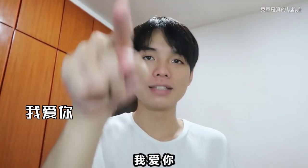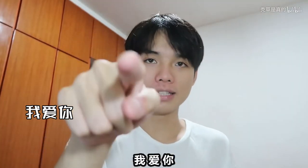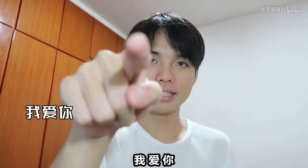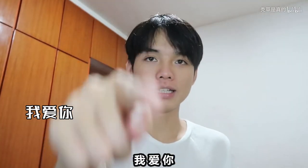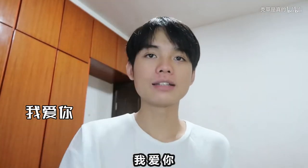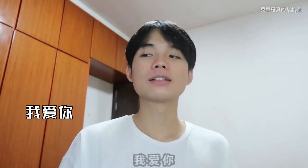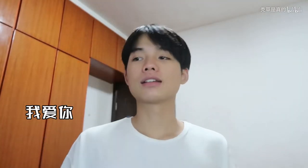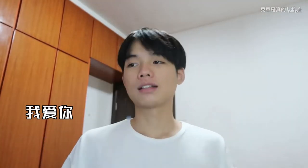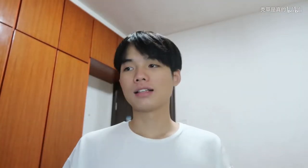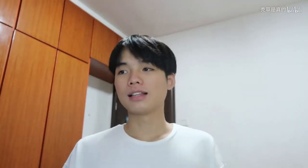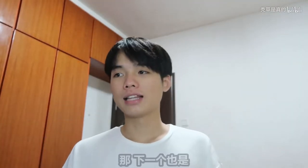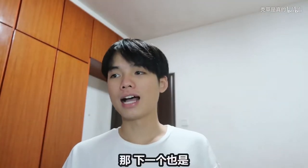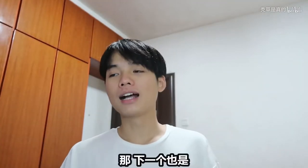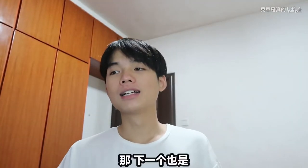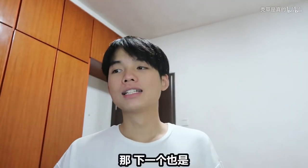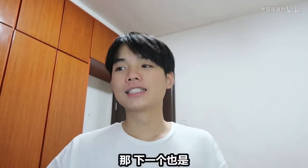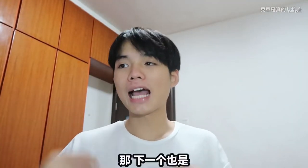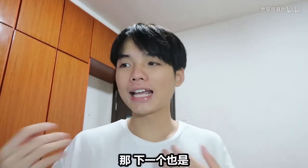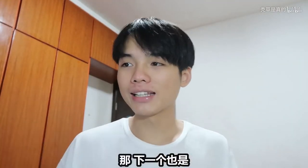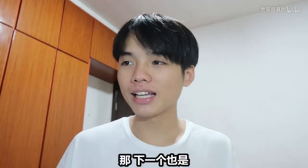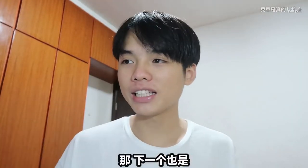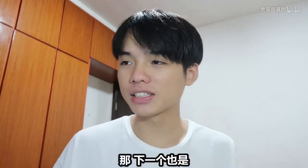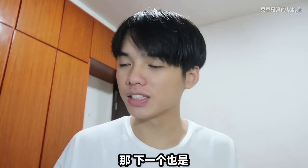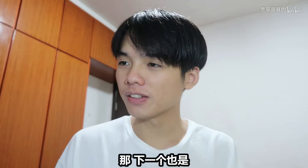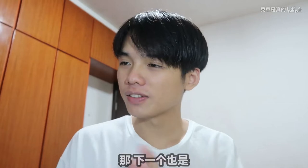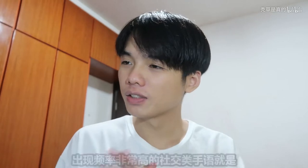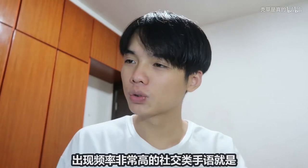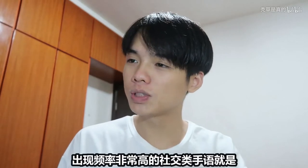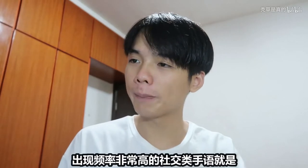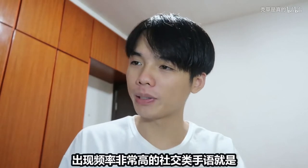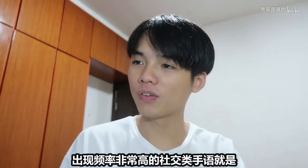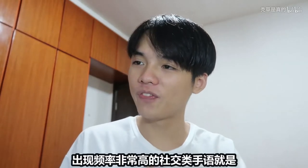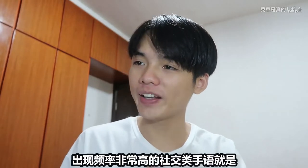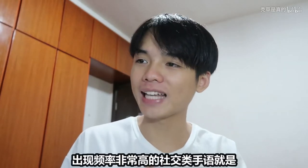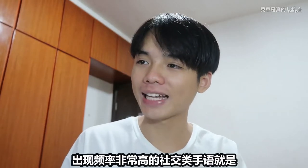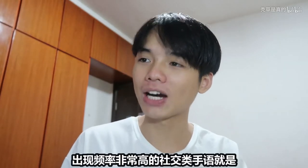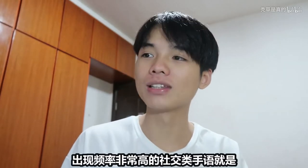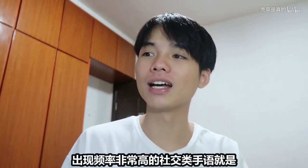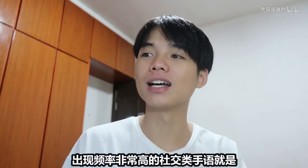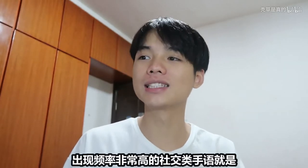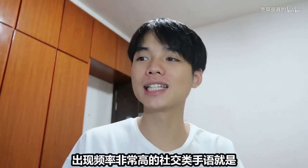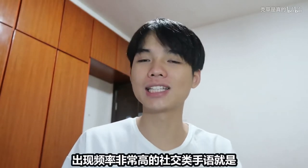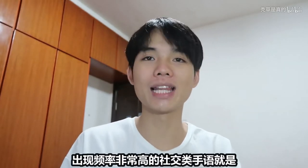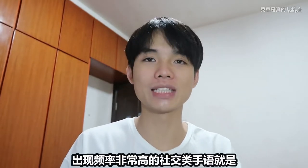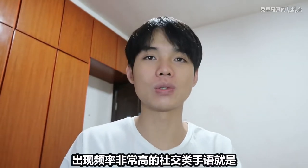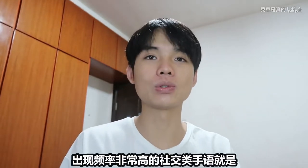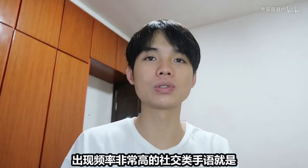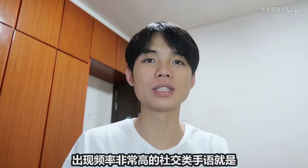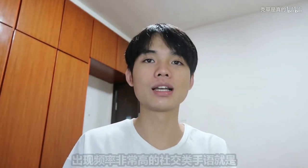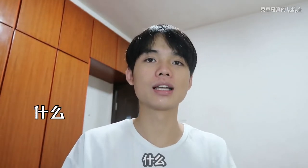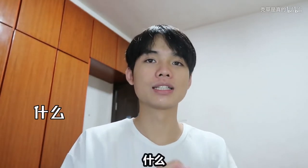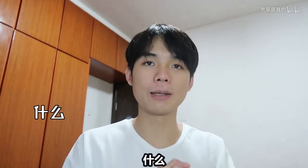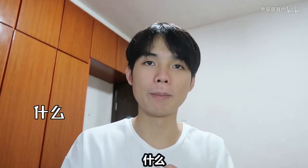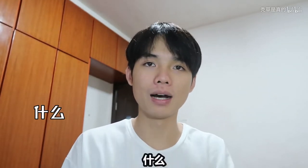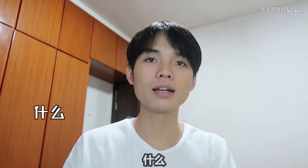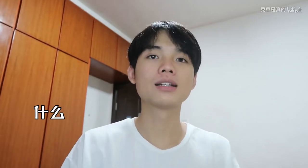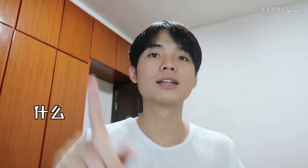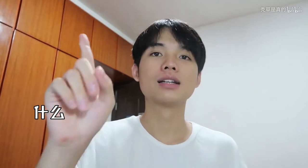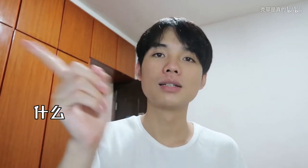你。那下一个呢，也是出现频率非常高的社交类手语，就是什么